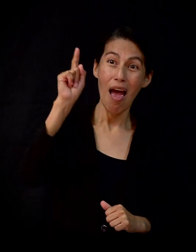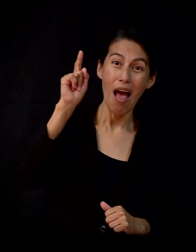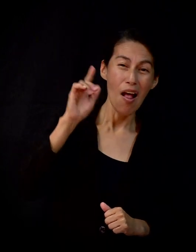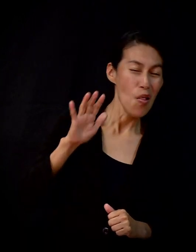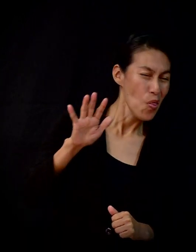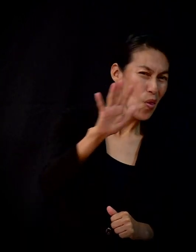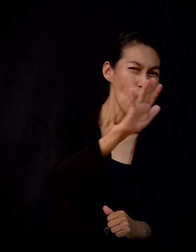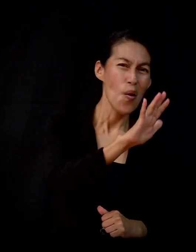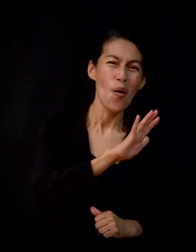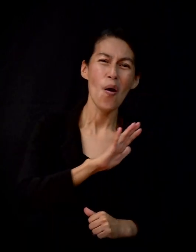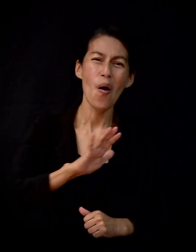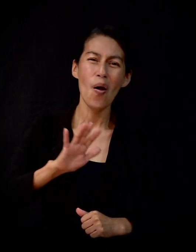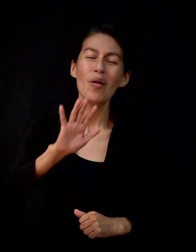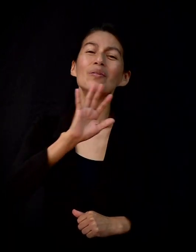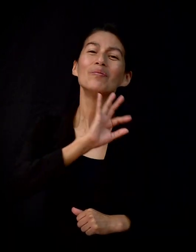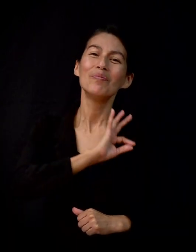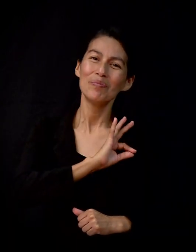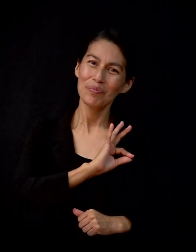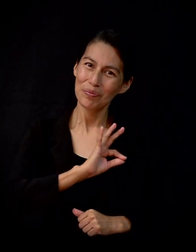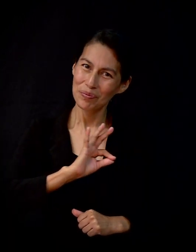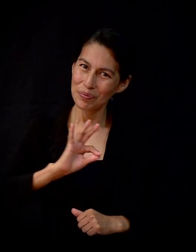Su